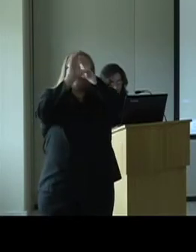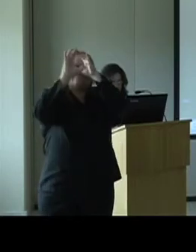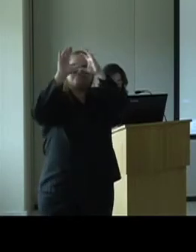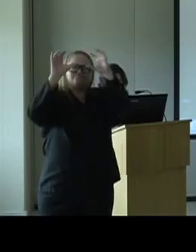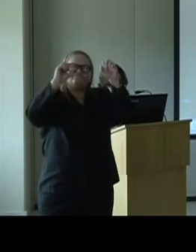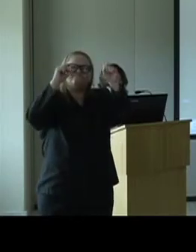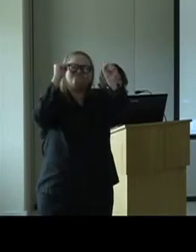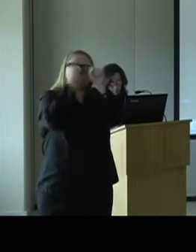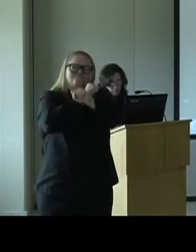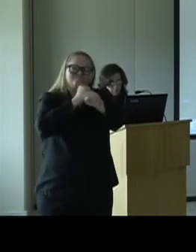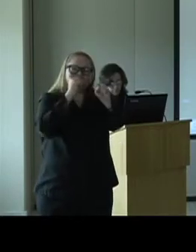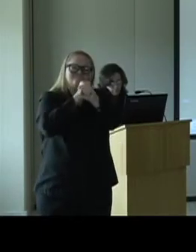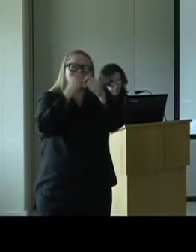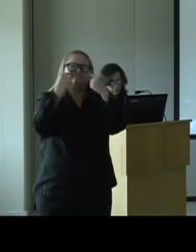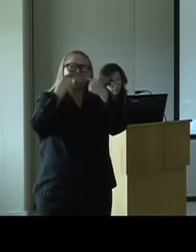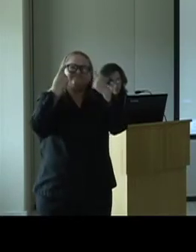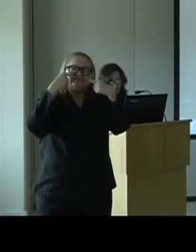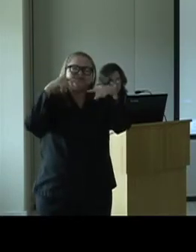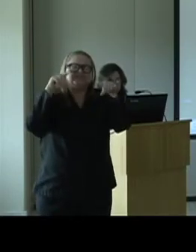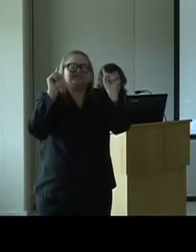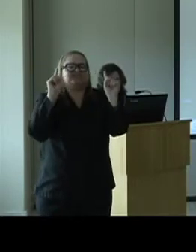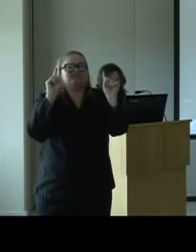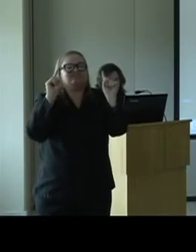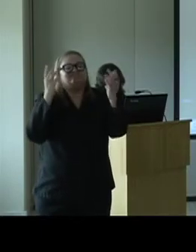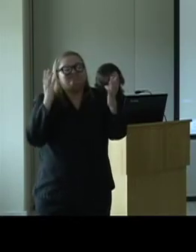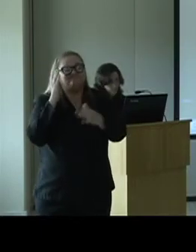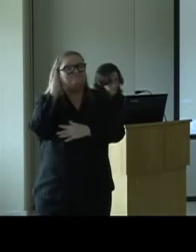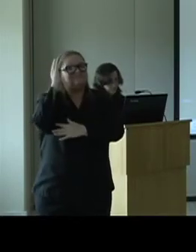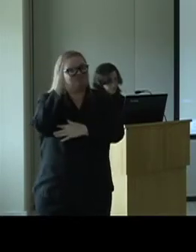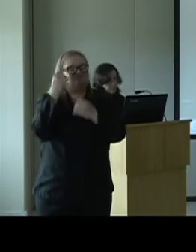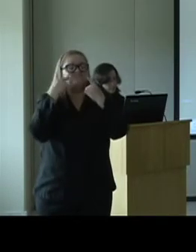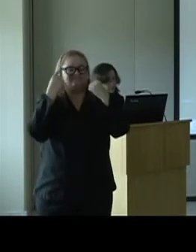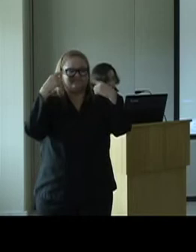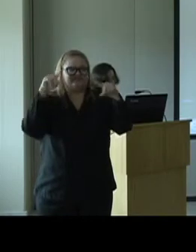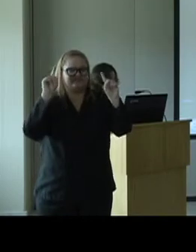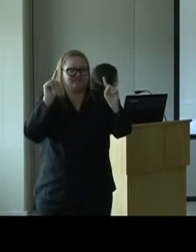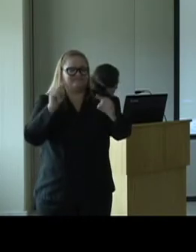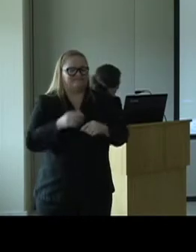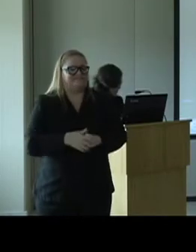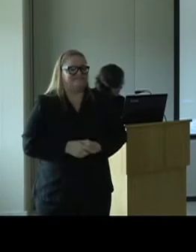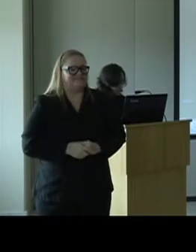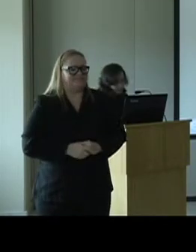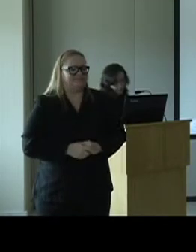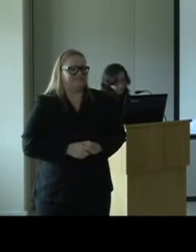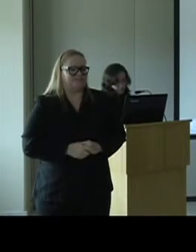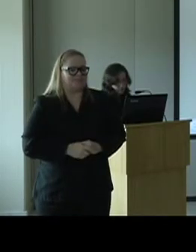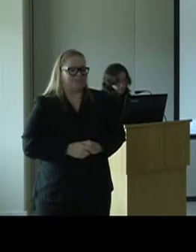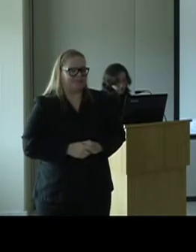puede que se hagan más realidad, pensemos que algún día se haga realidad.